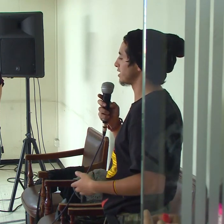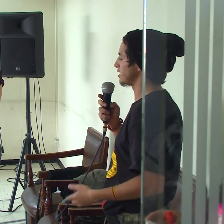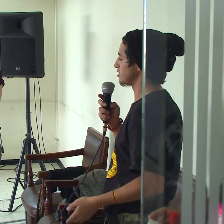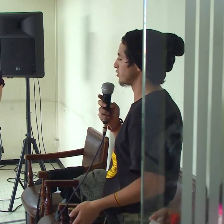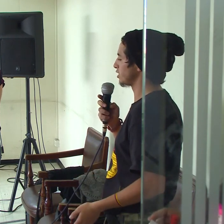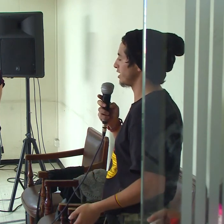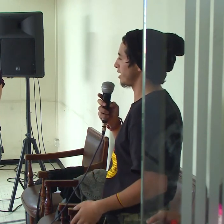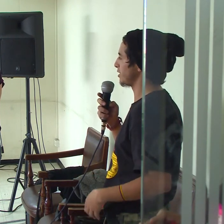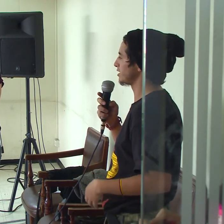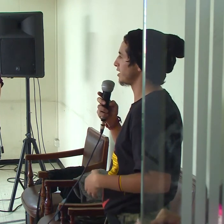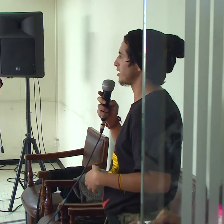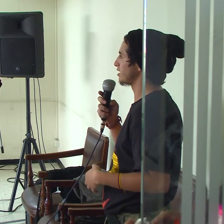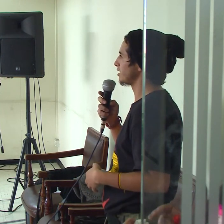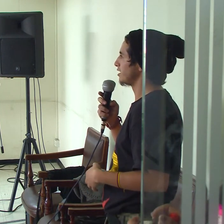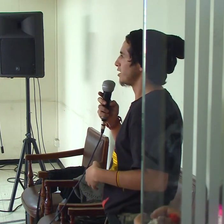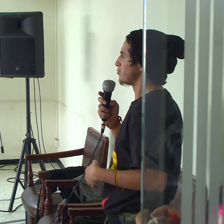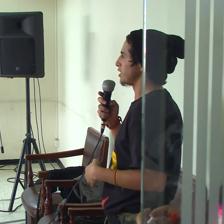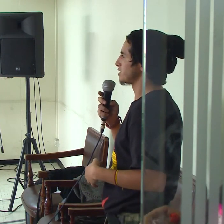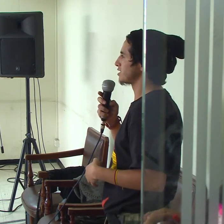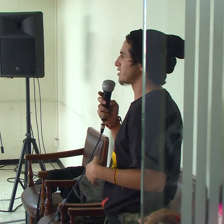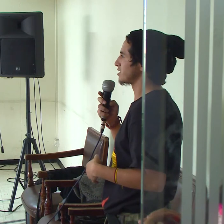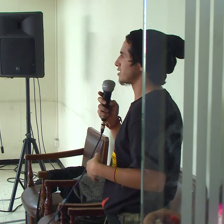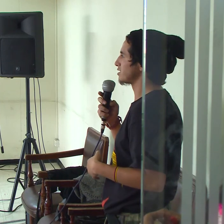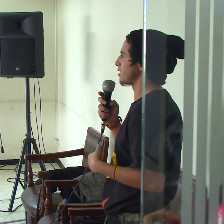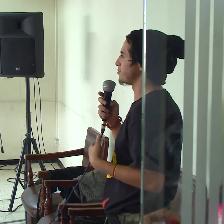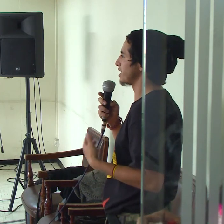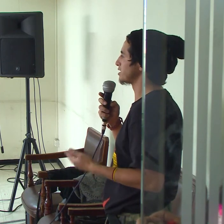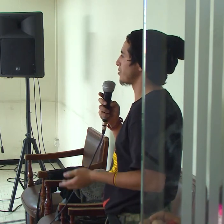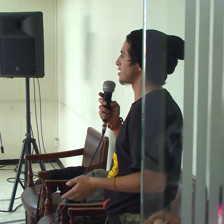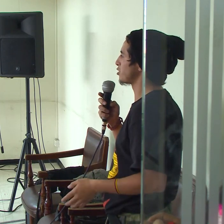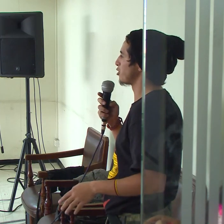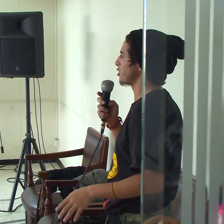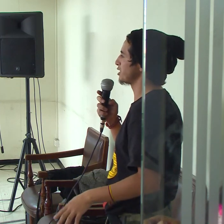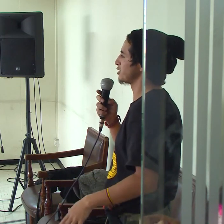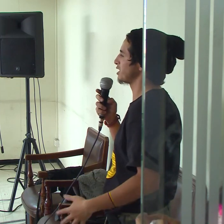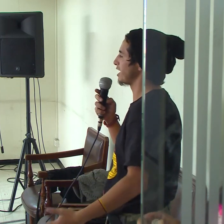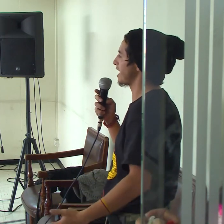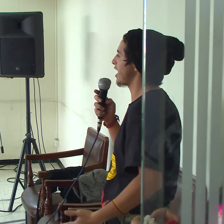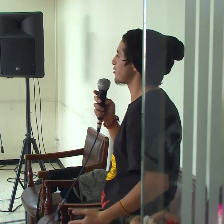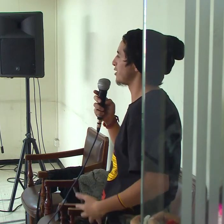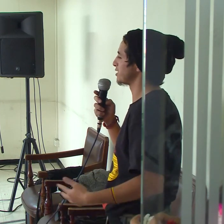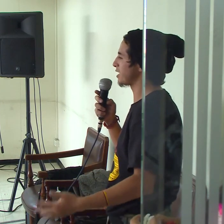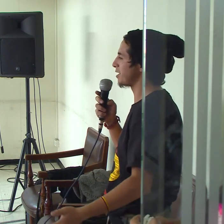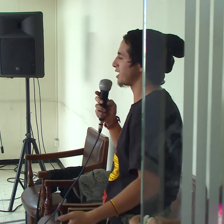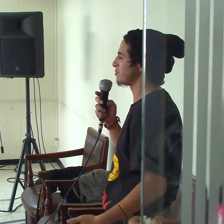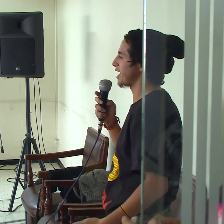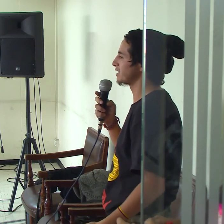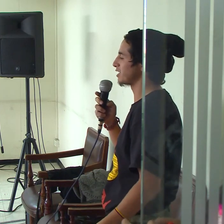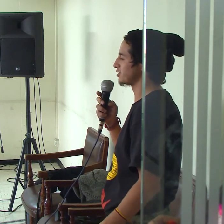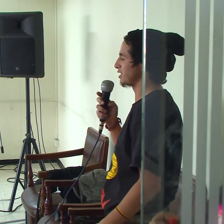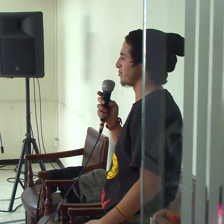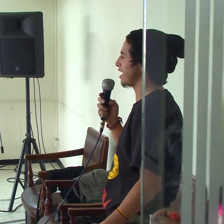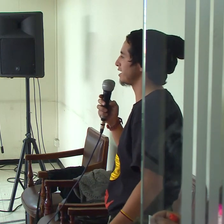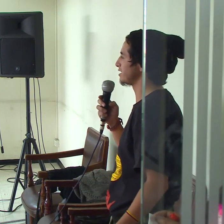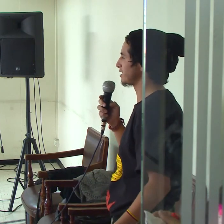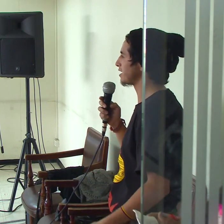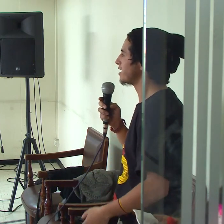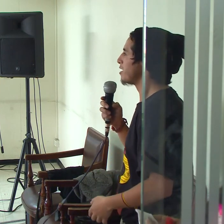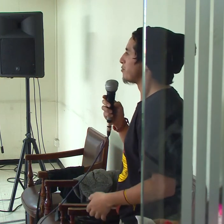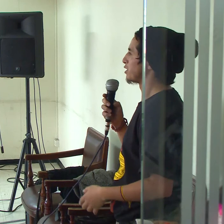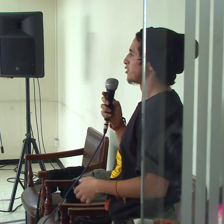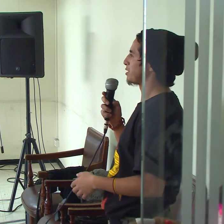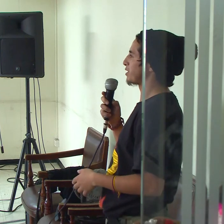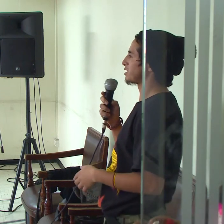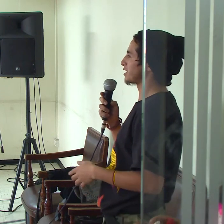presta atención generalmente pues se piensa más como bueno si el agua la sal las plantas los animales y